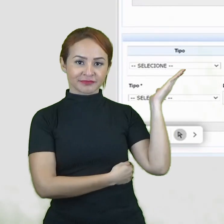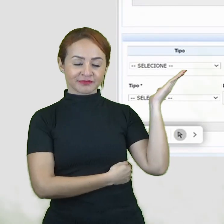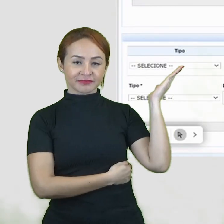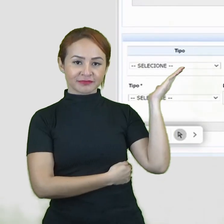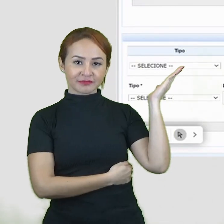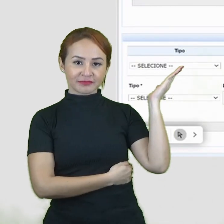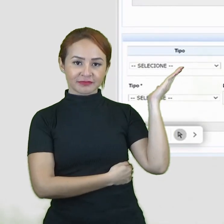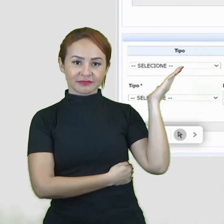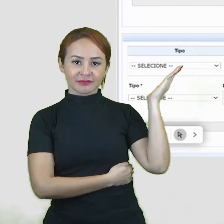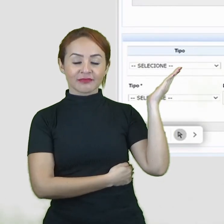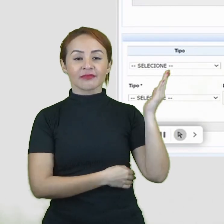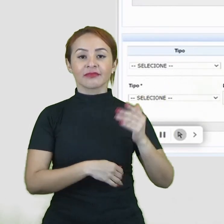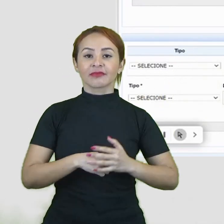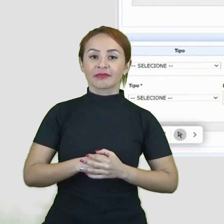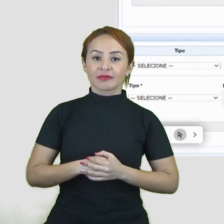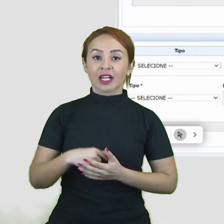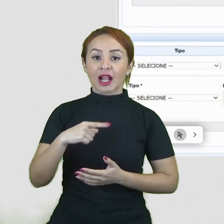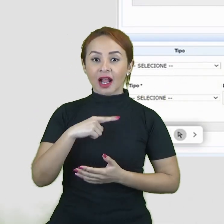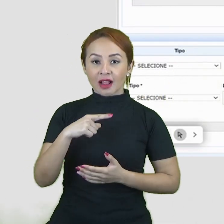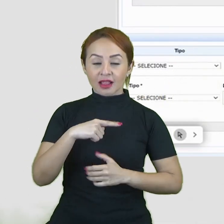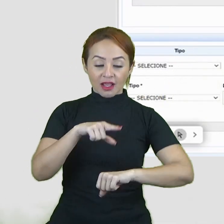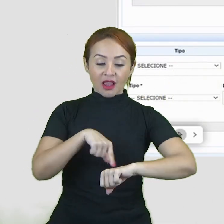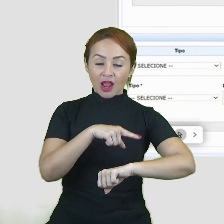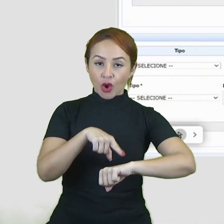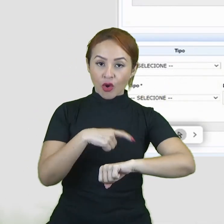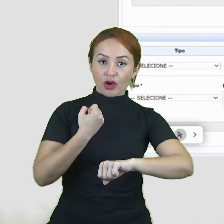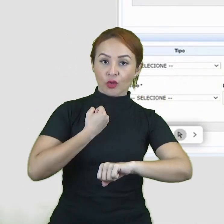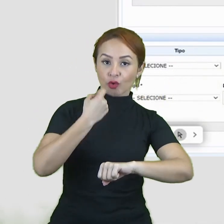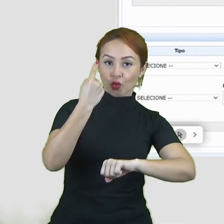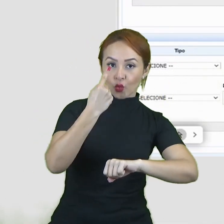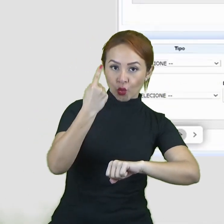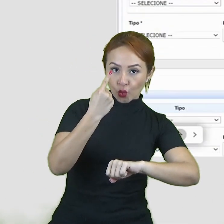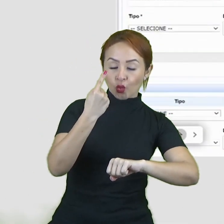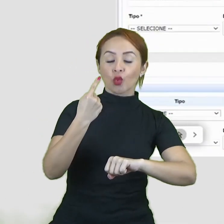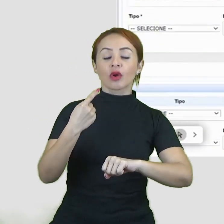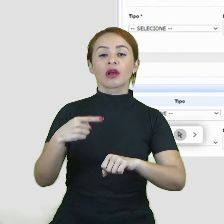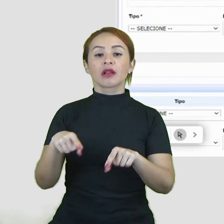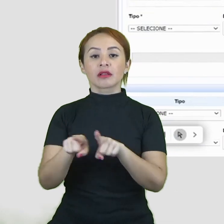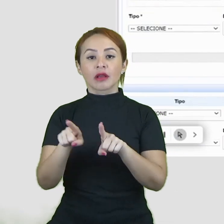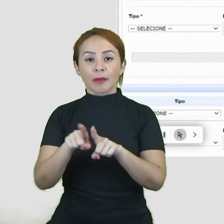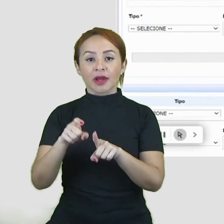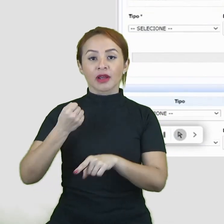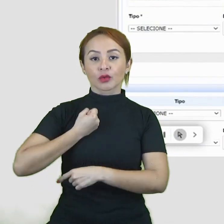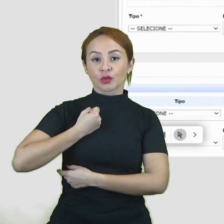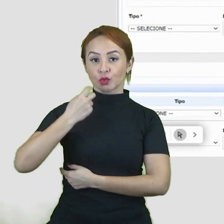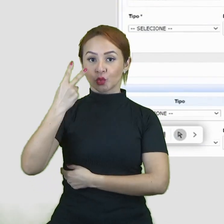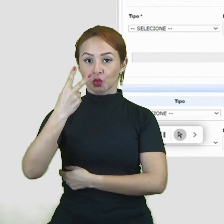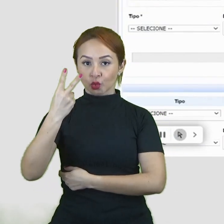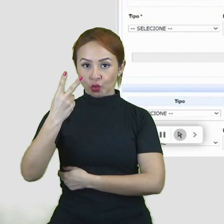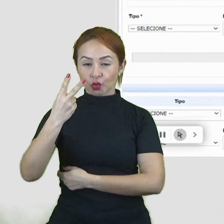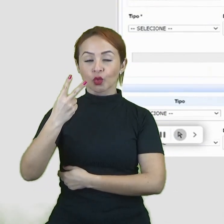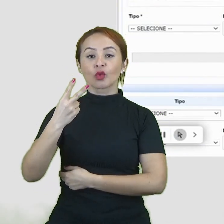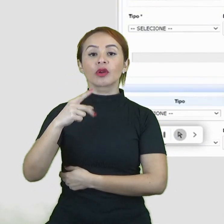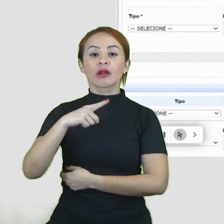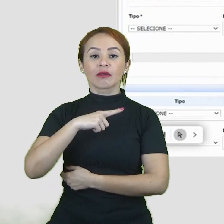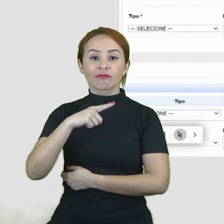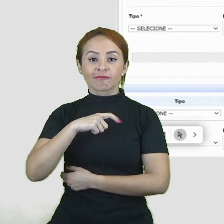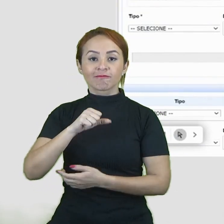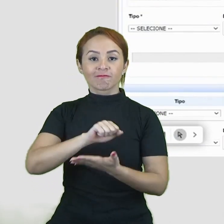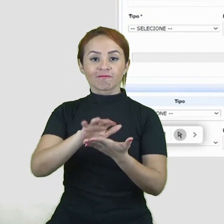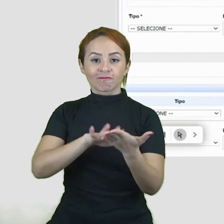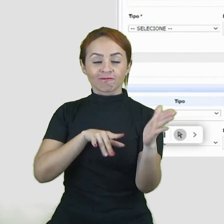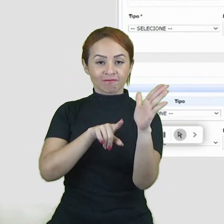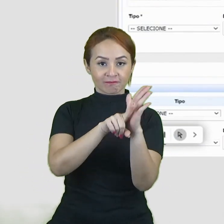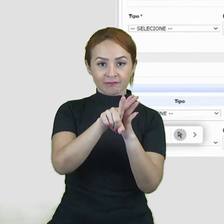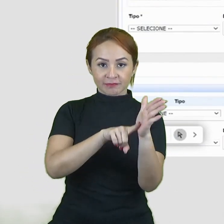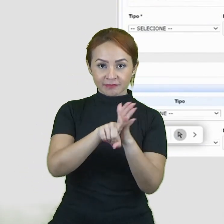1, né, da carga horária semanal de atividades de ensino. No item 2 aparecem as atividades de